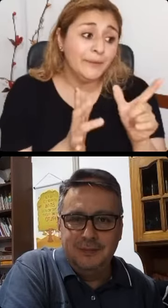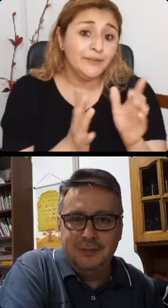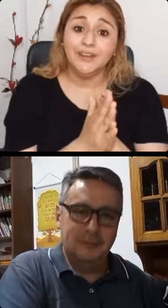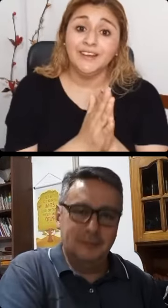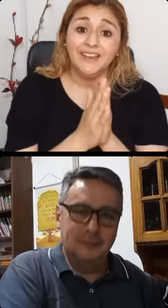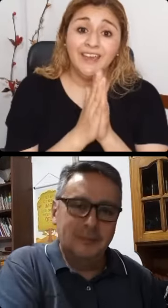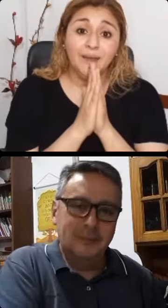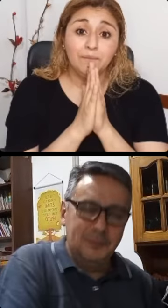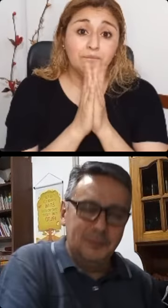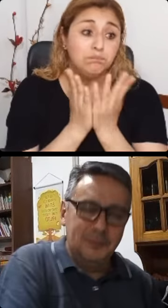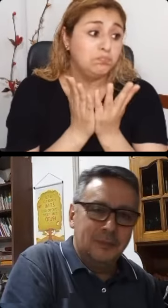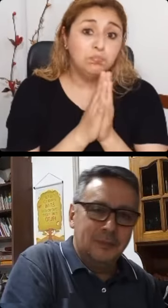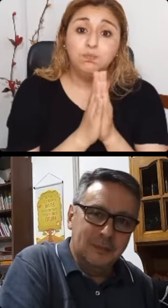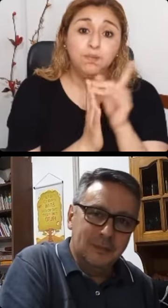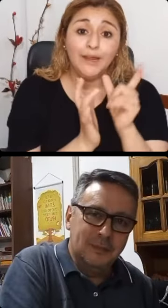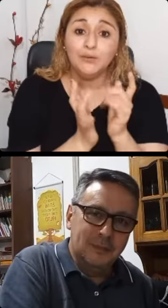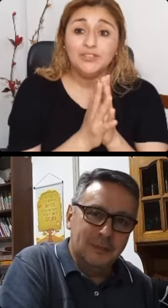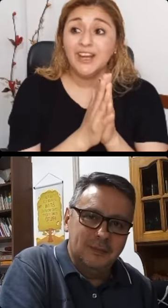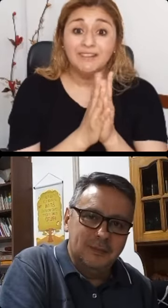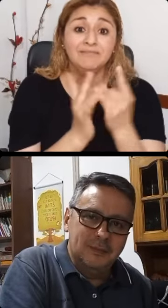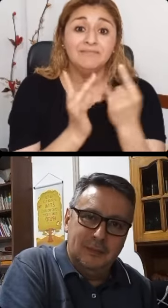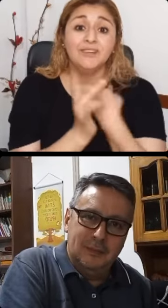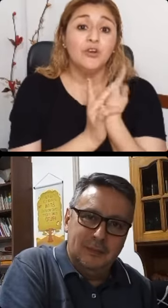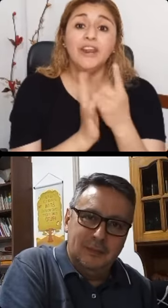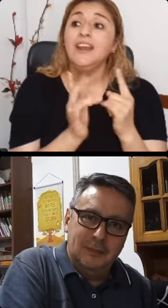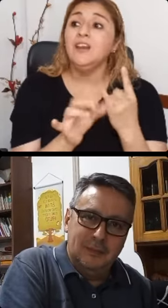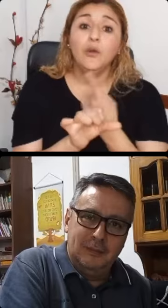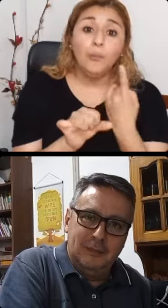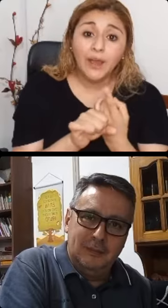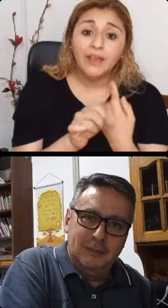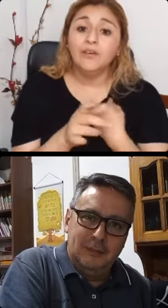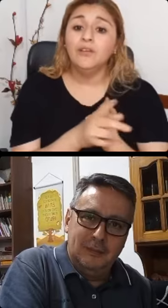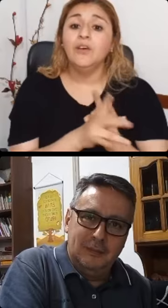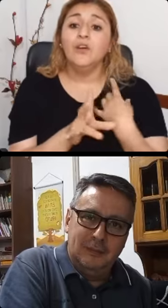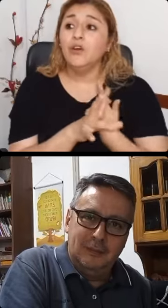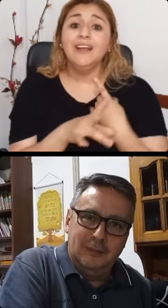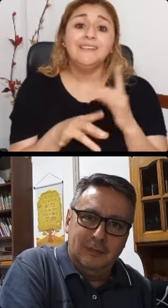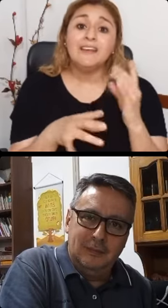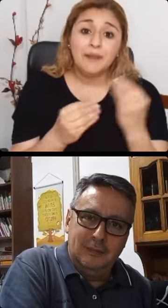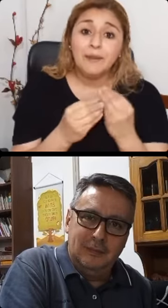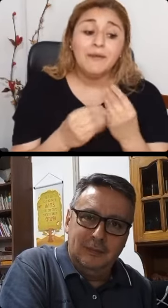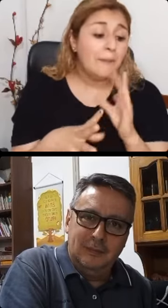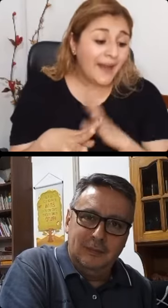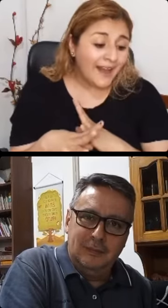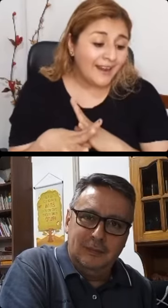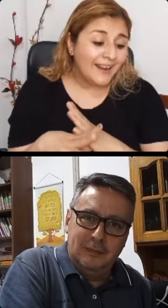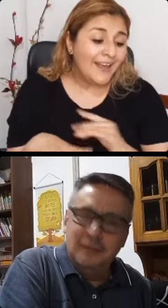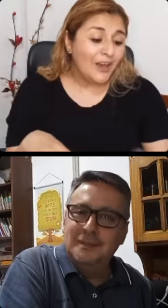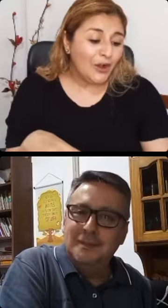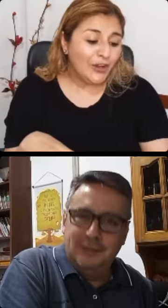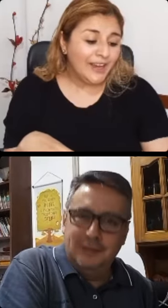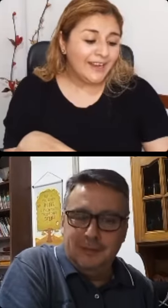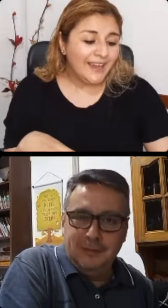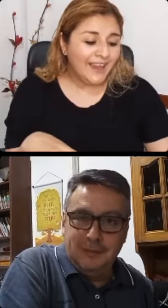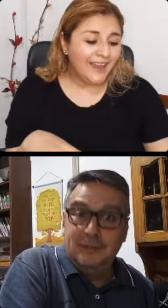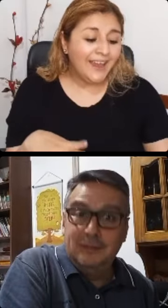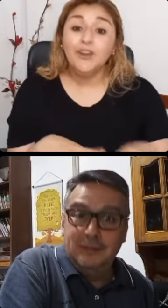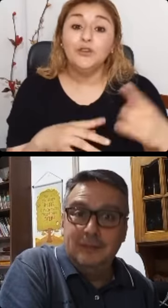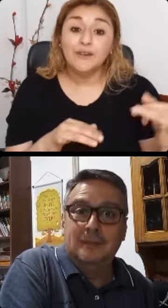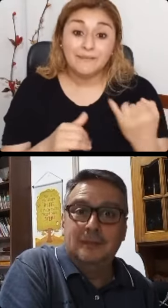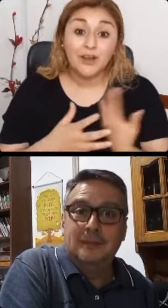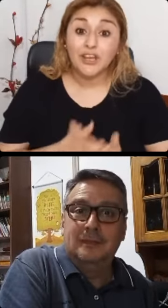una persona que puede luchar con el no puedo, con el que siempre me va mal, con el